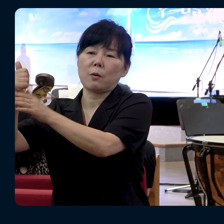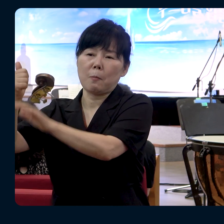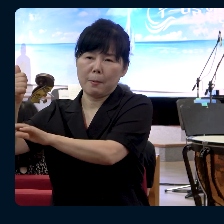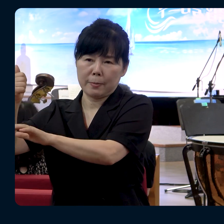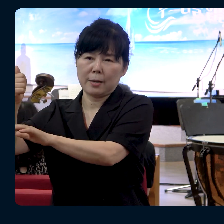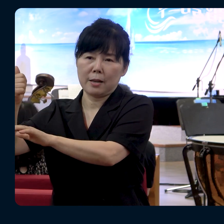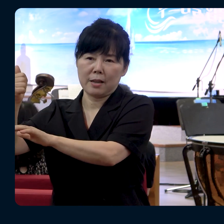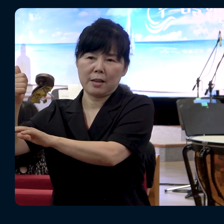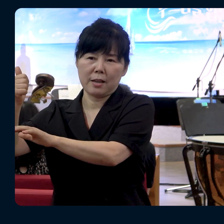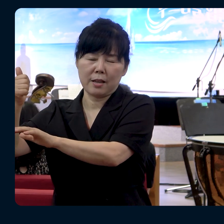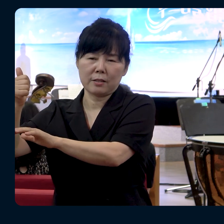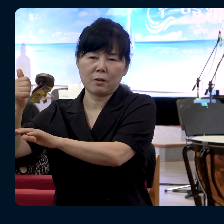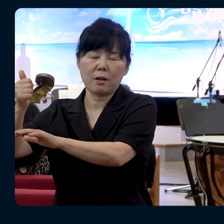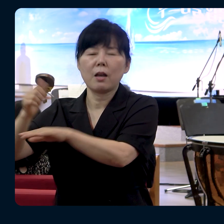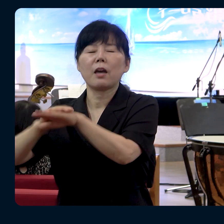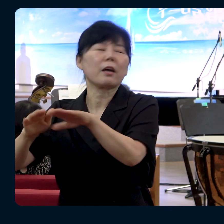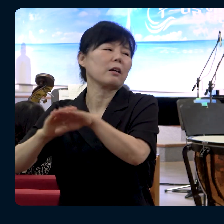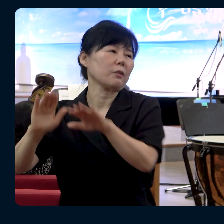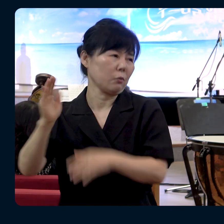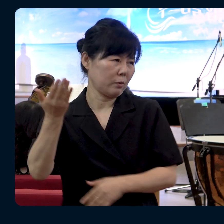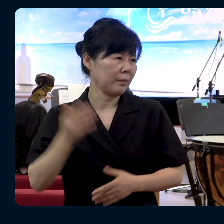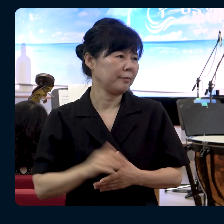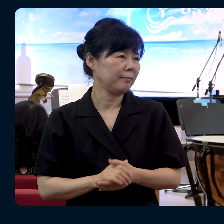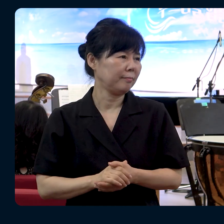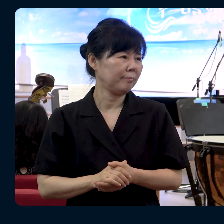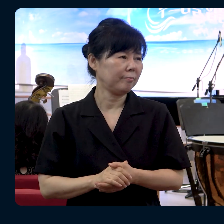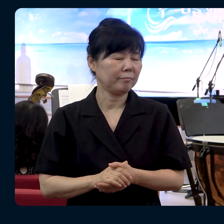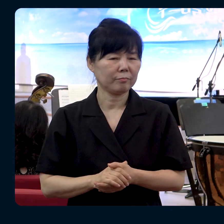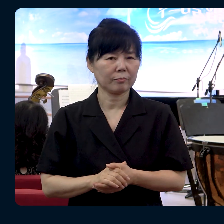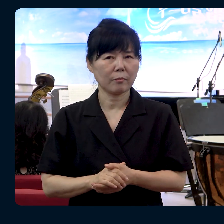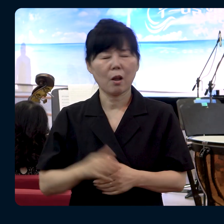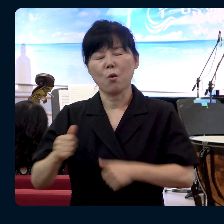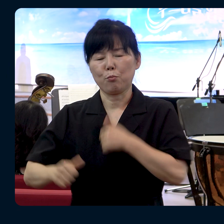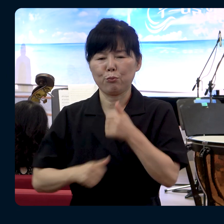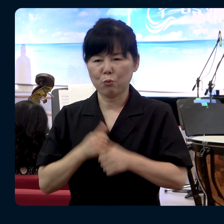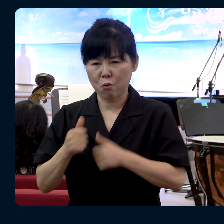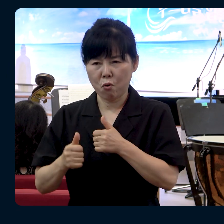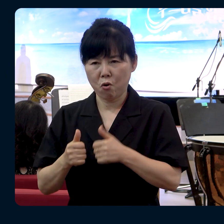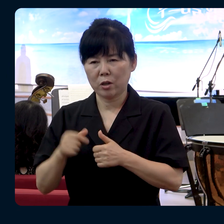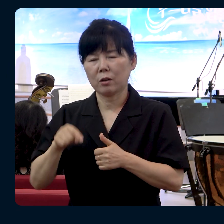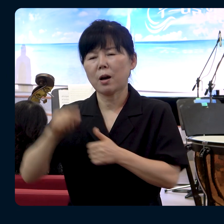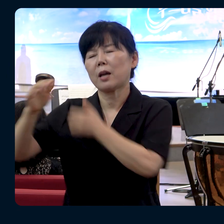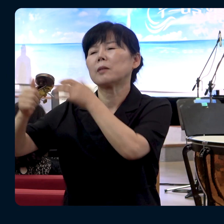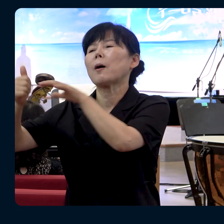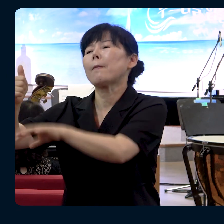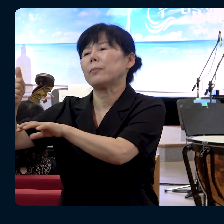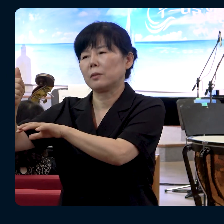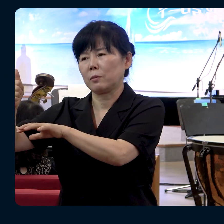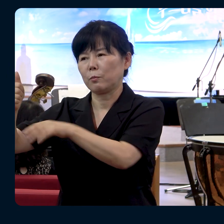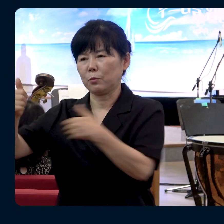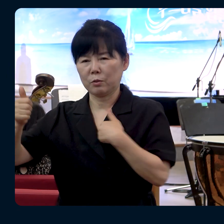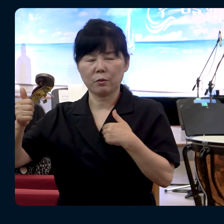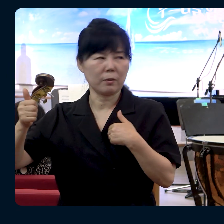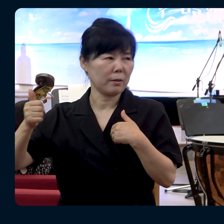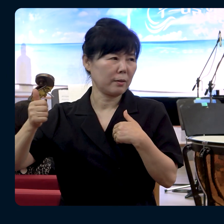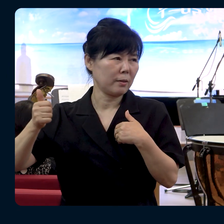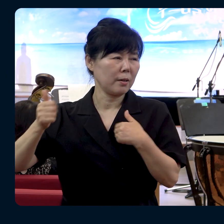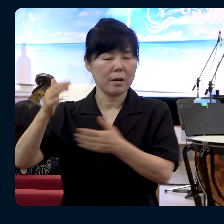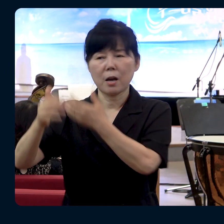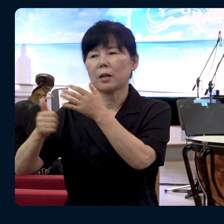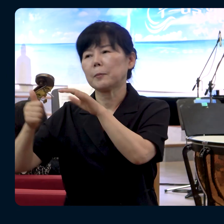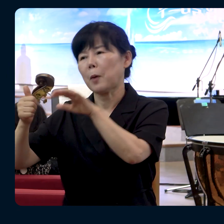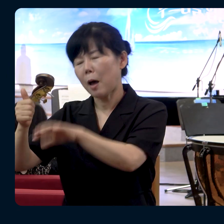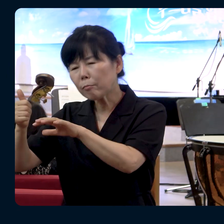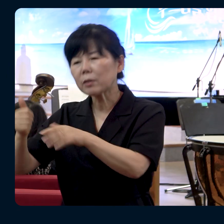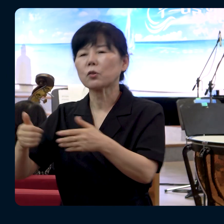책의 제목처럼 우리는 하나님 앞에서 분노할 수 있어야 됩니다. 하나님 앞에서